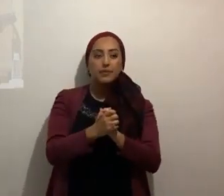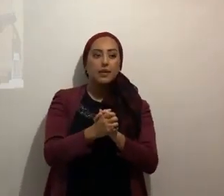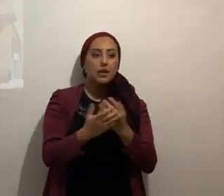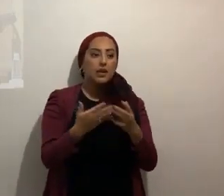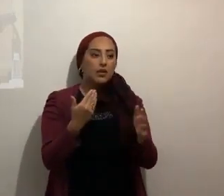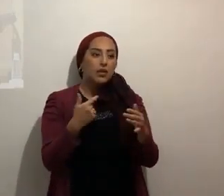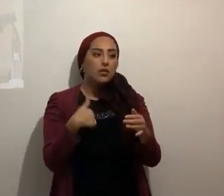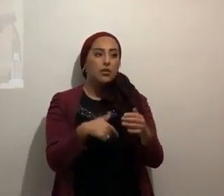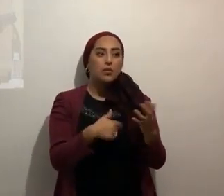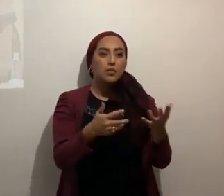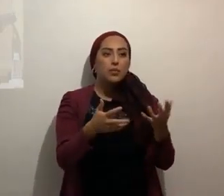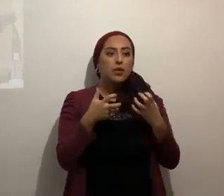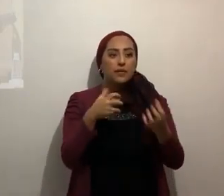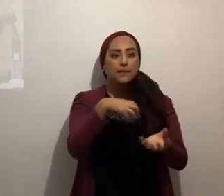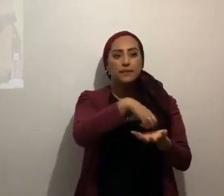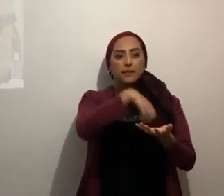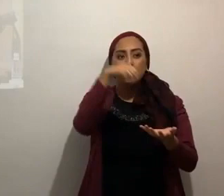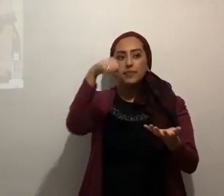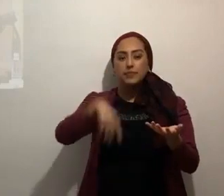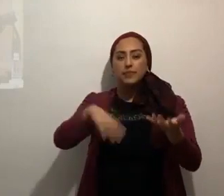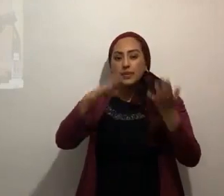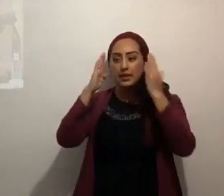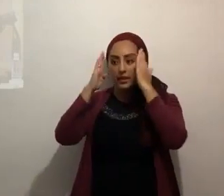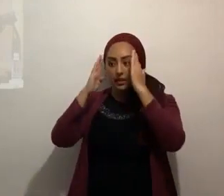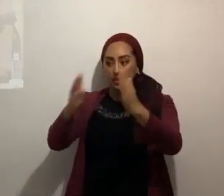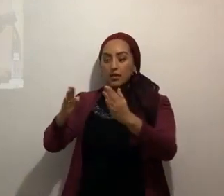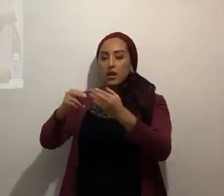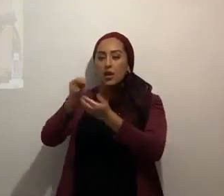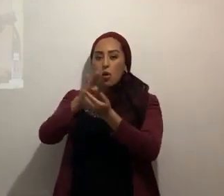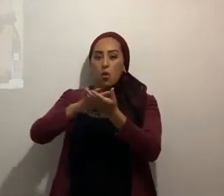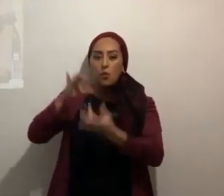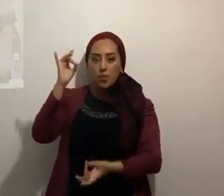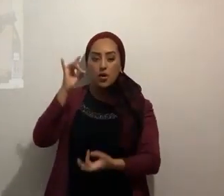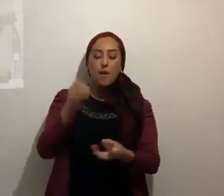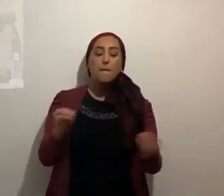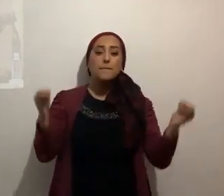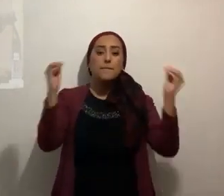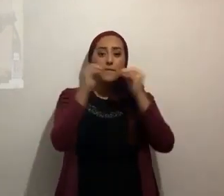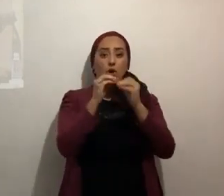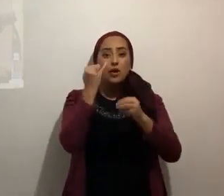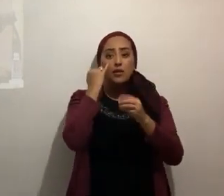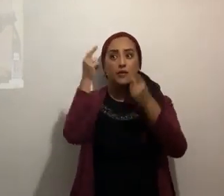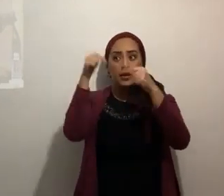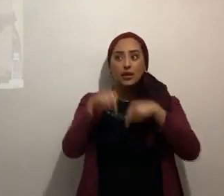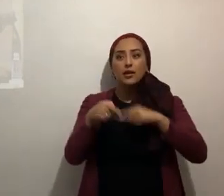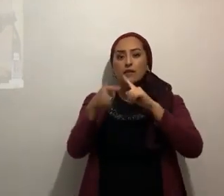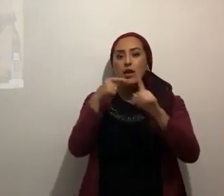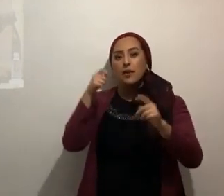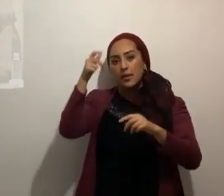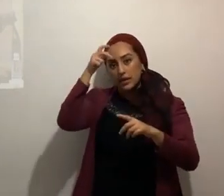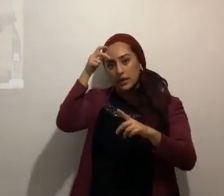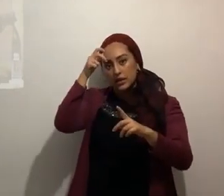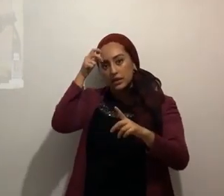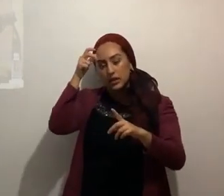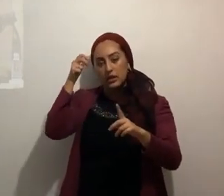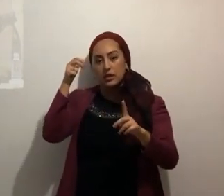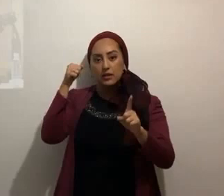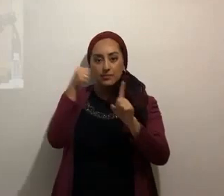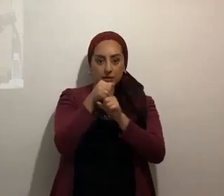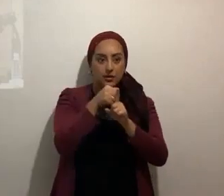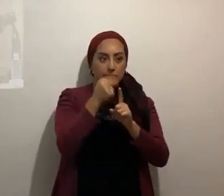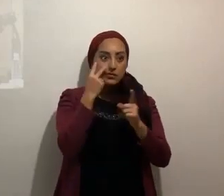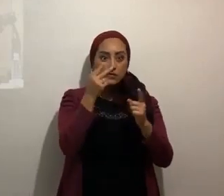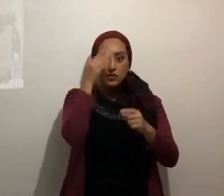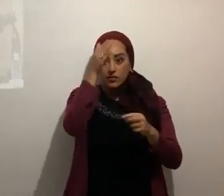de querer quitarle la atención al Ruach HaKodesh, más si viene de un ataque satánico. Y mira